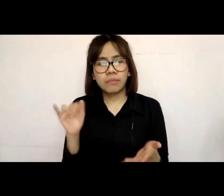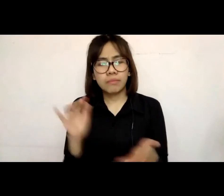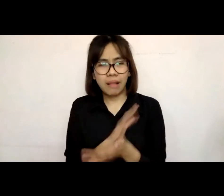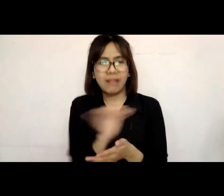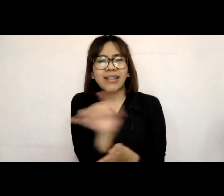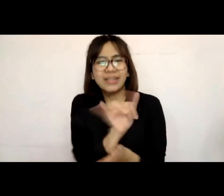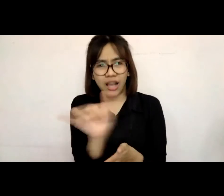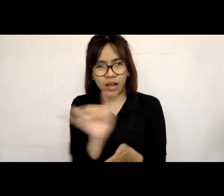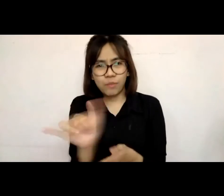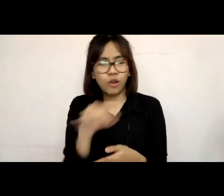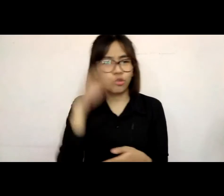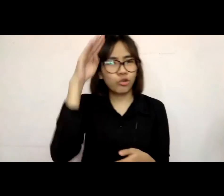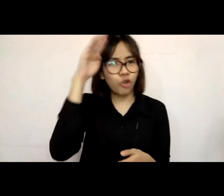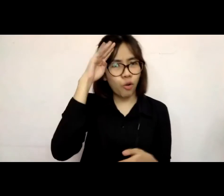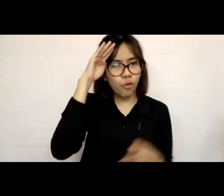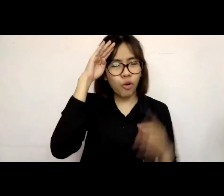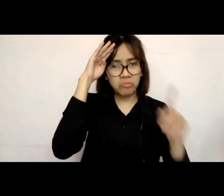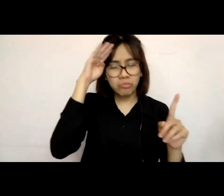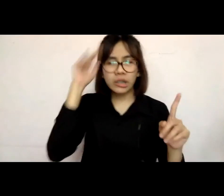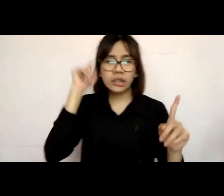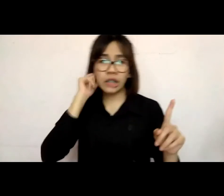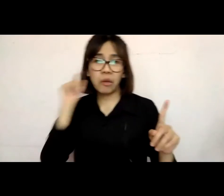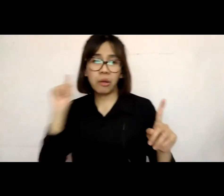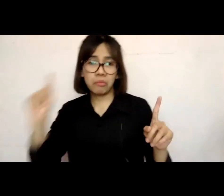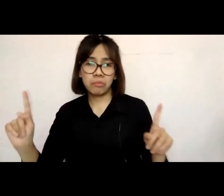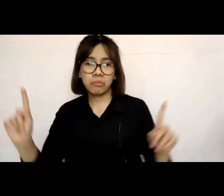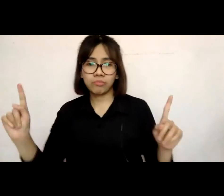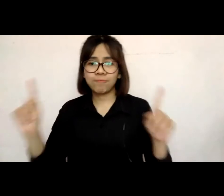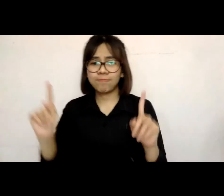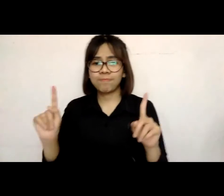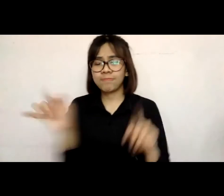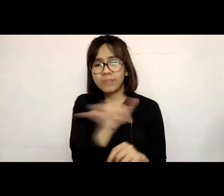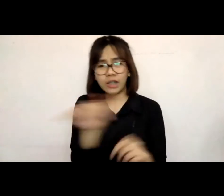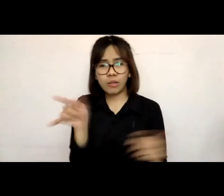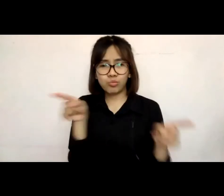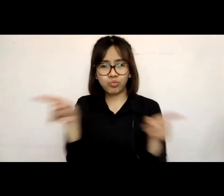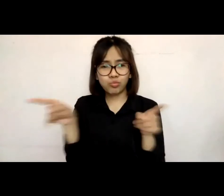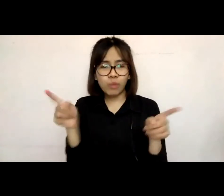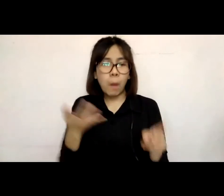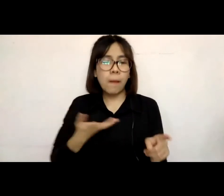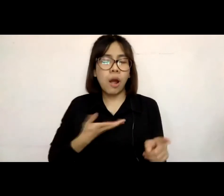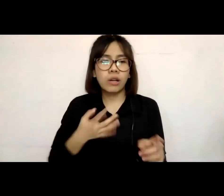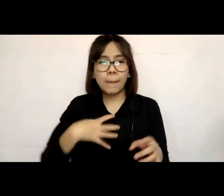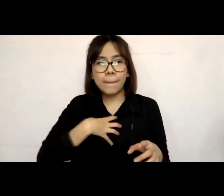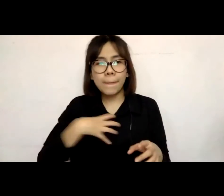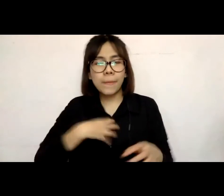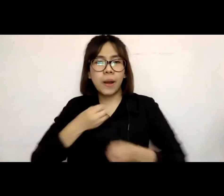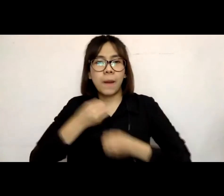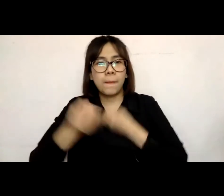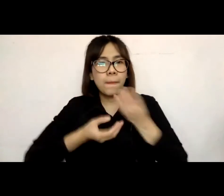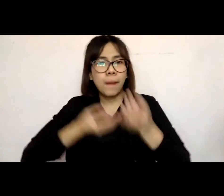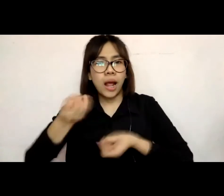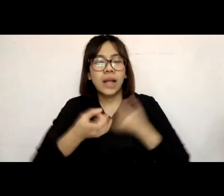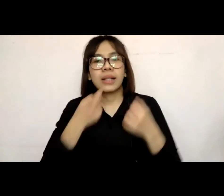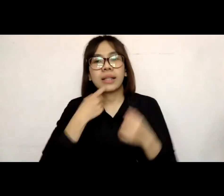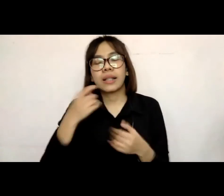Zaki, dan semuanya tentunya kami sampaikan terima kasih juga